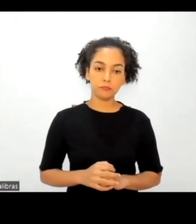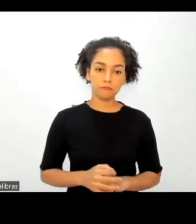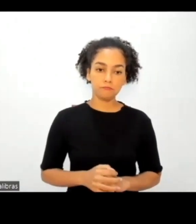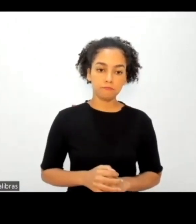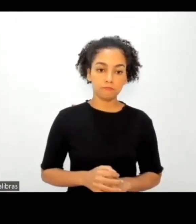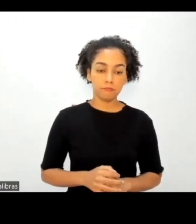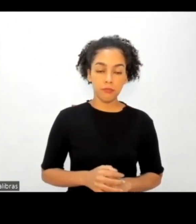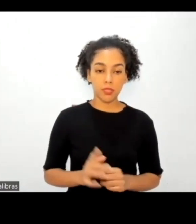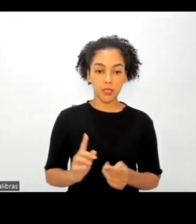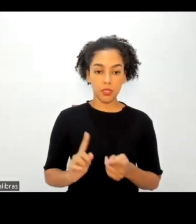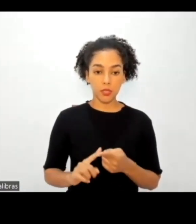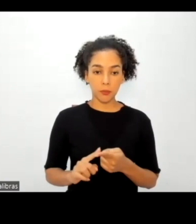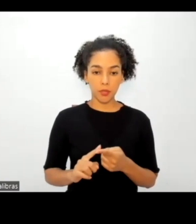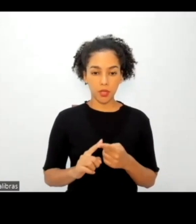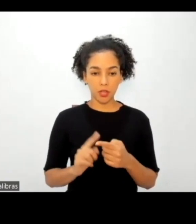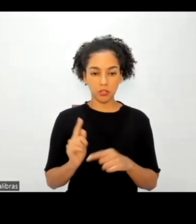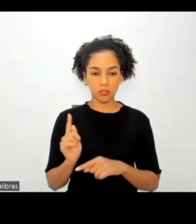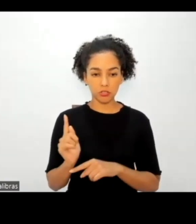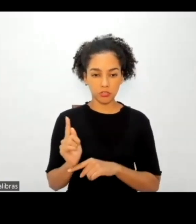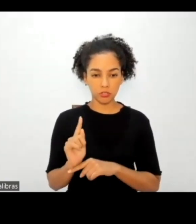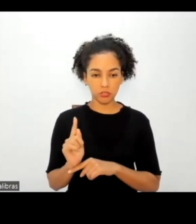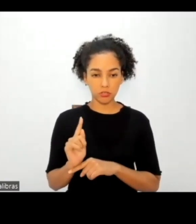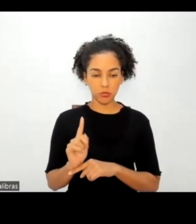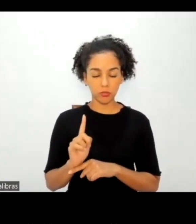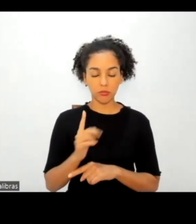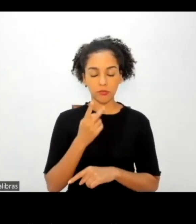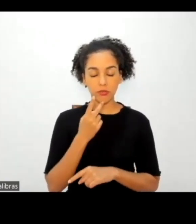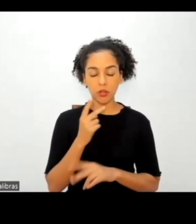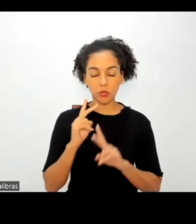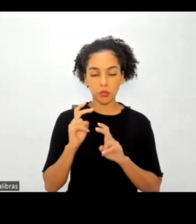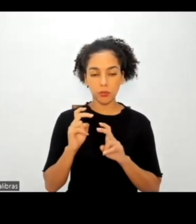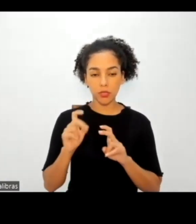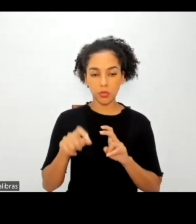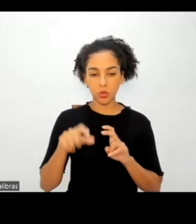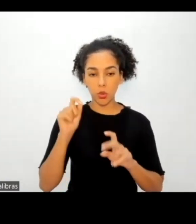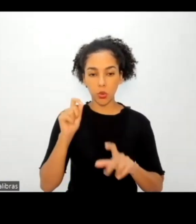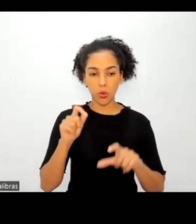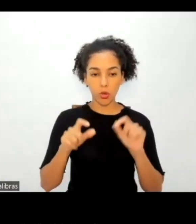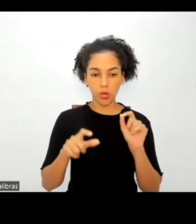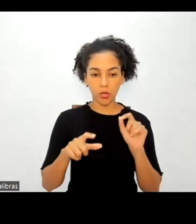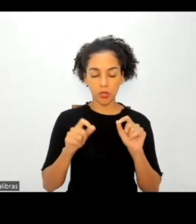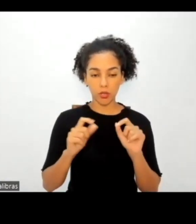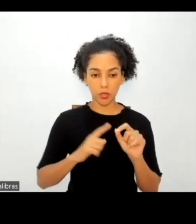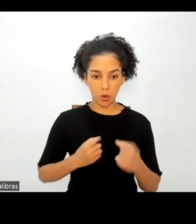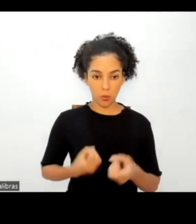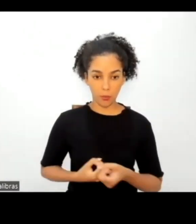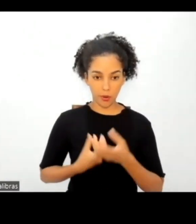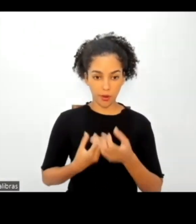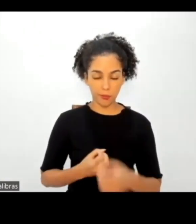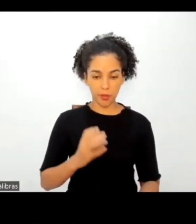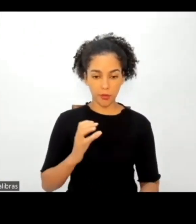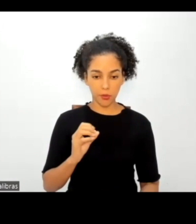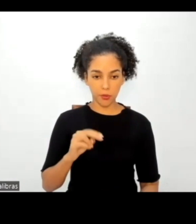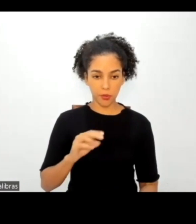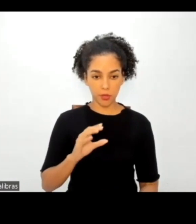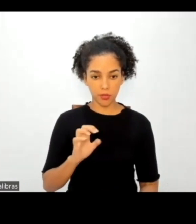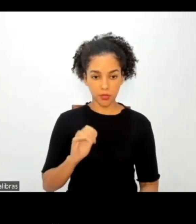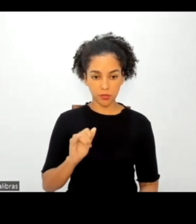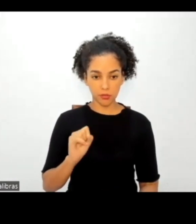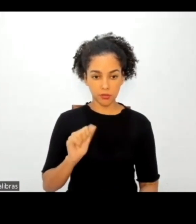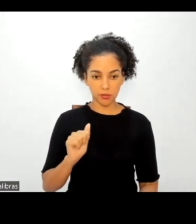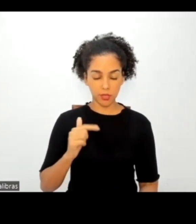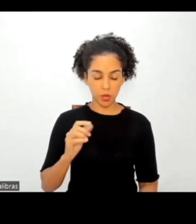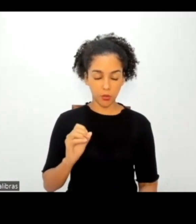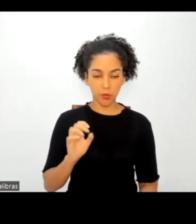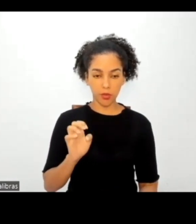na atual gestão do CFS, faz a escolha, né, do poema Conceição Evaristo, né, que nossas vozes depõem de liberdade, a gente